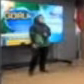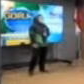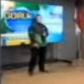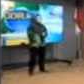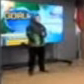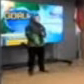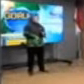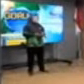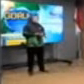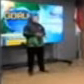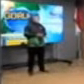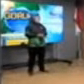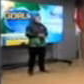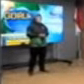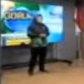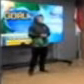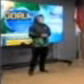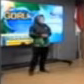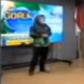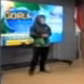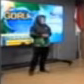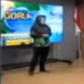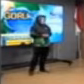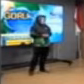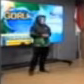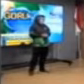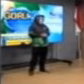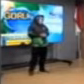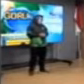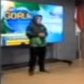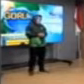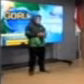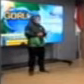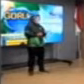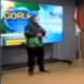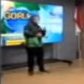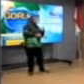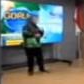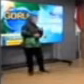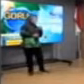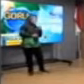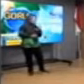kita lihat mengidentifikasi gerak dominan yang ada pada menggantung, begitu ya Regina ya? Iya,